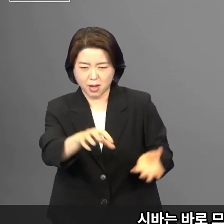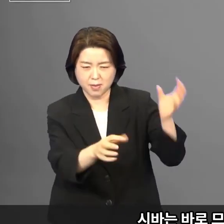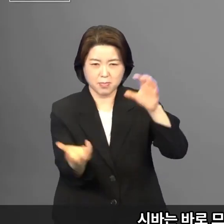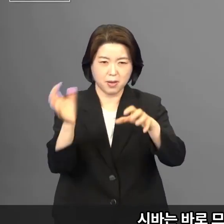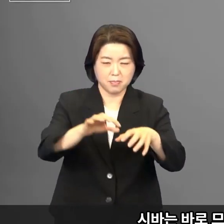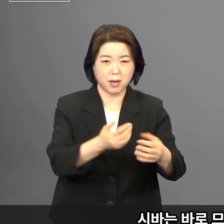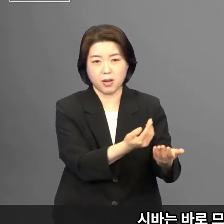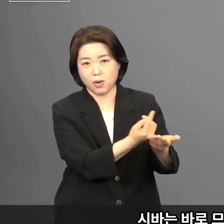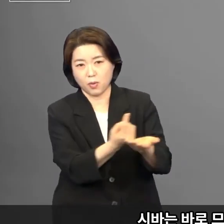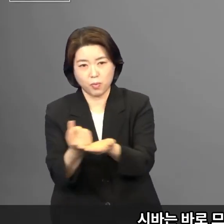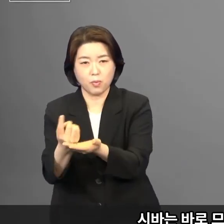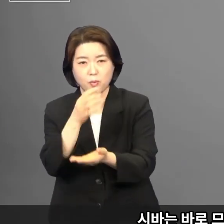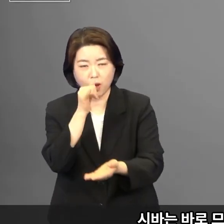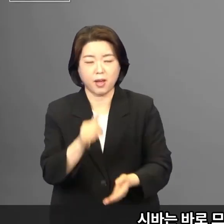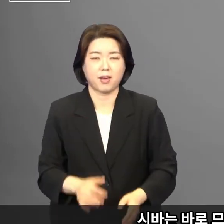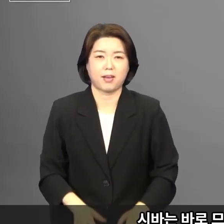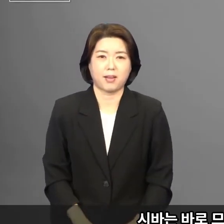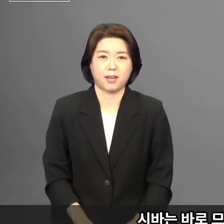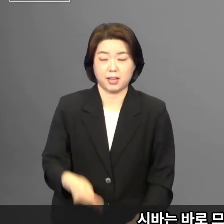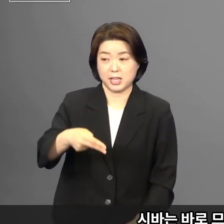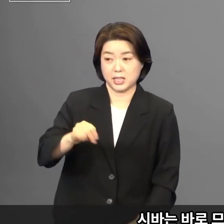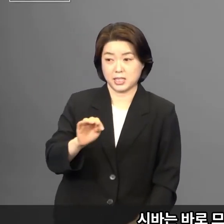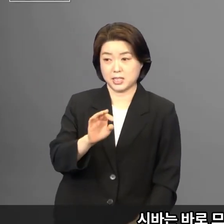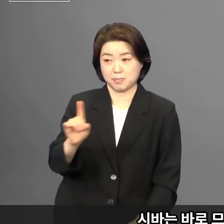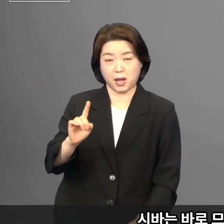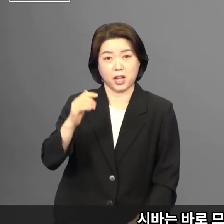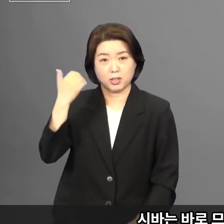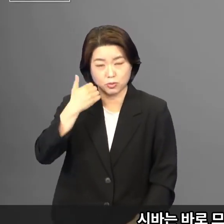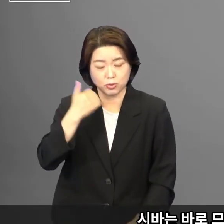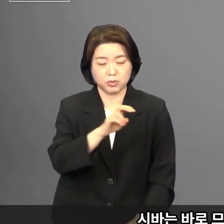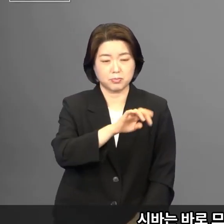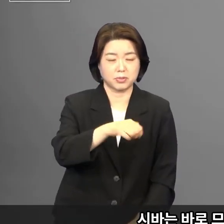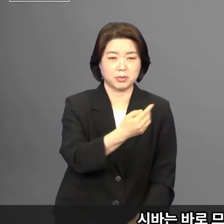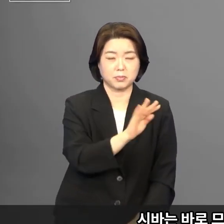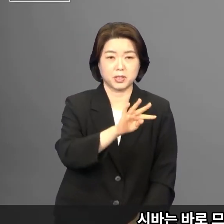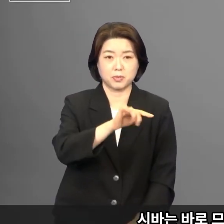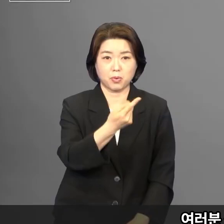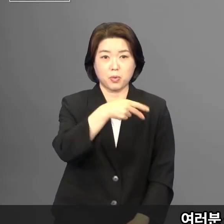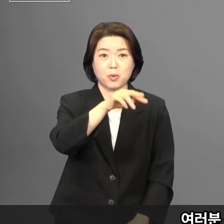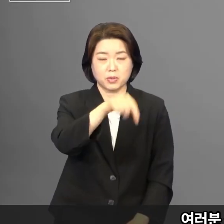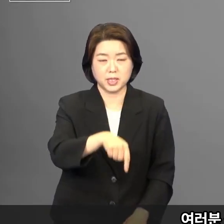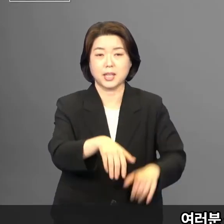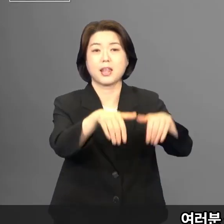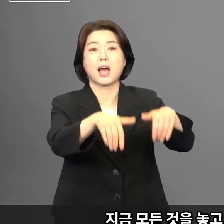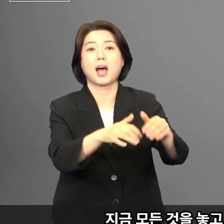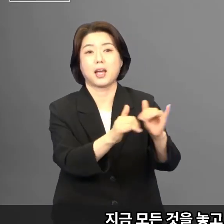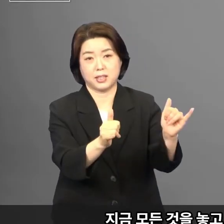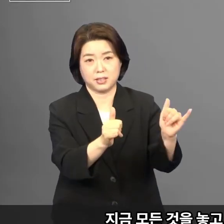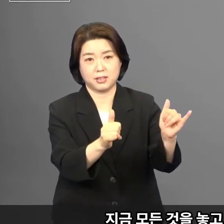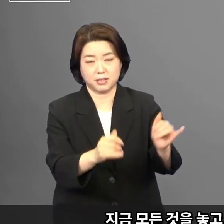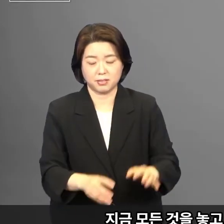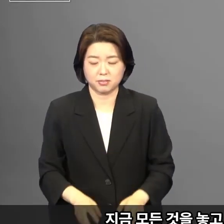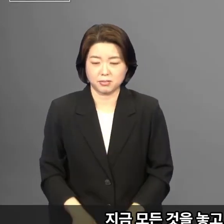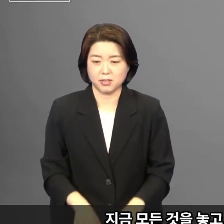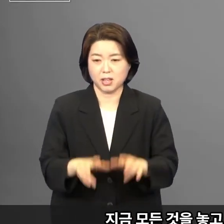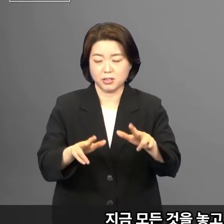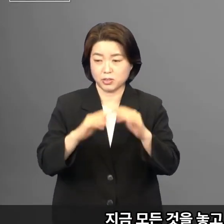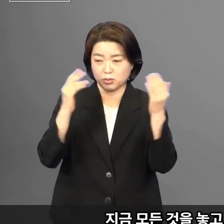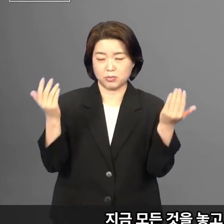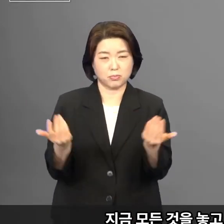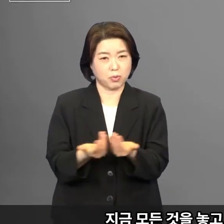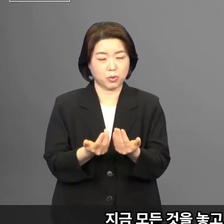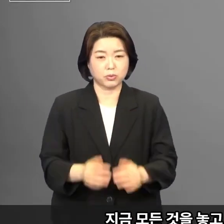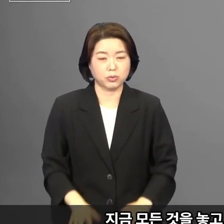시바는 바로 무비보셋의 하인입니다. 여러분 상상해 보세요. 지금 모든 것을